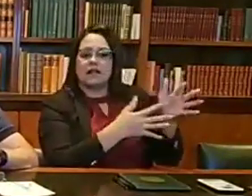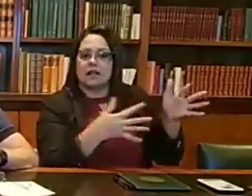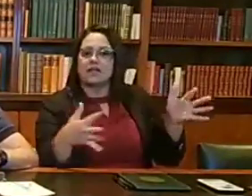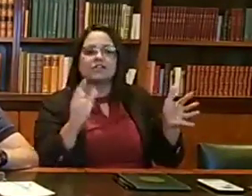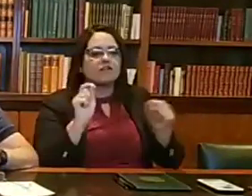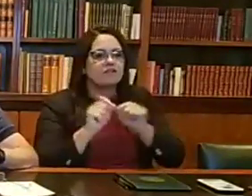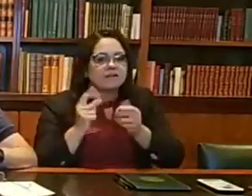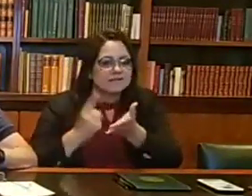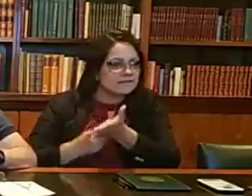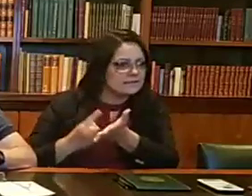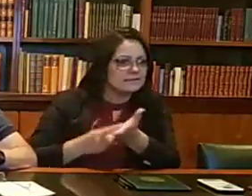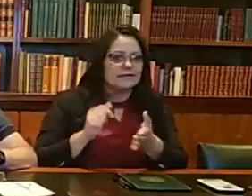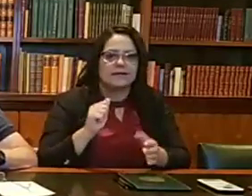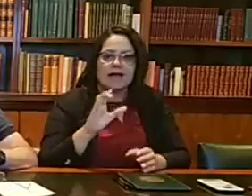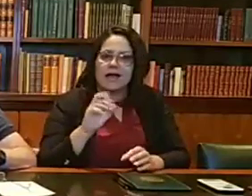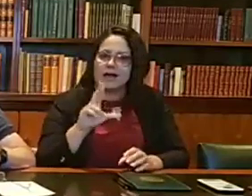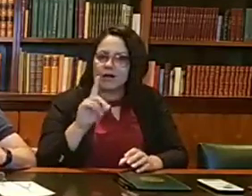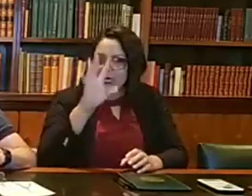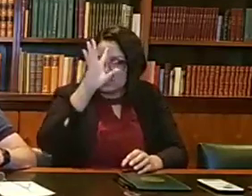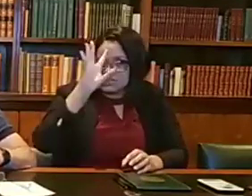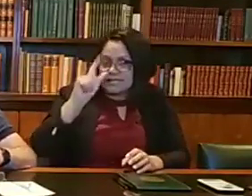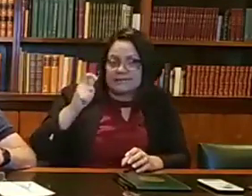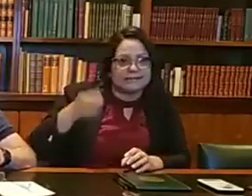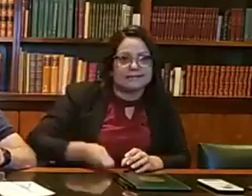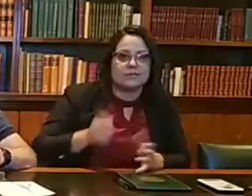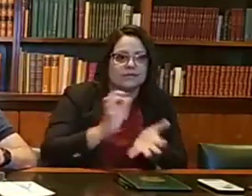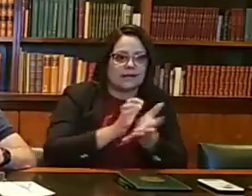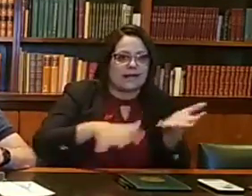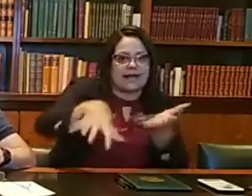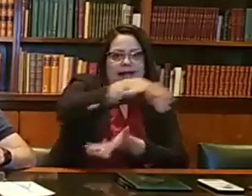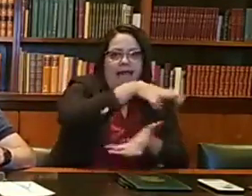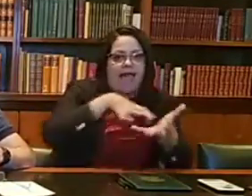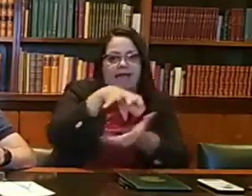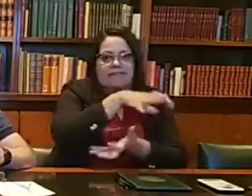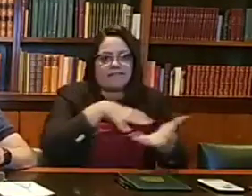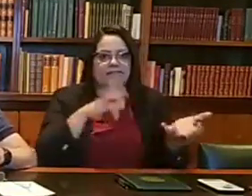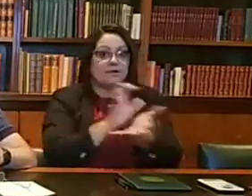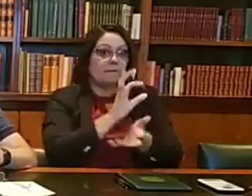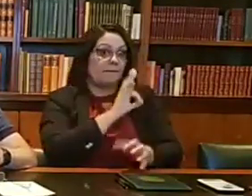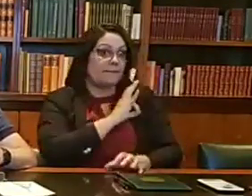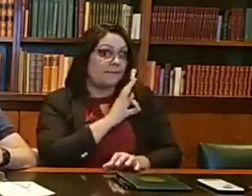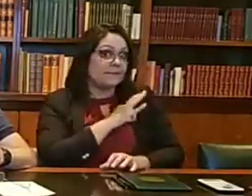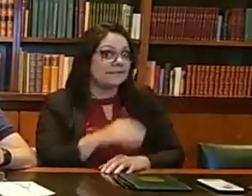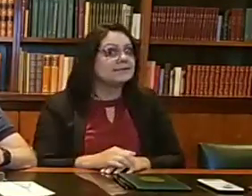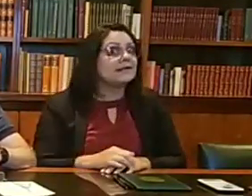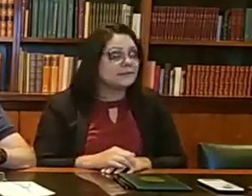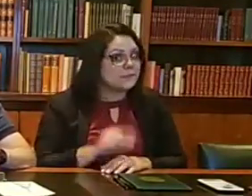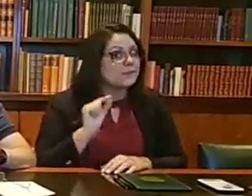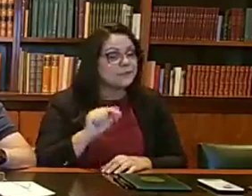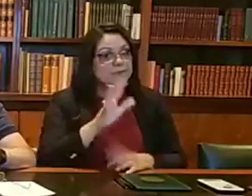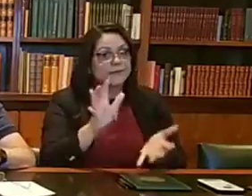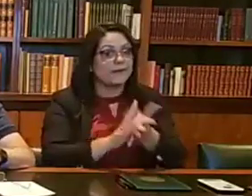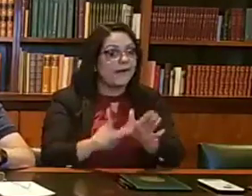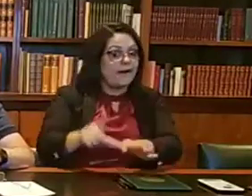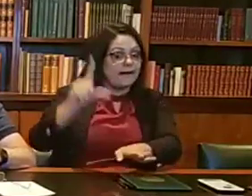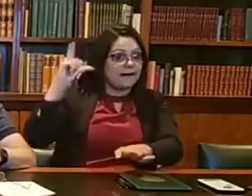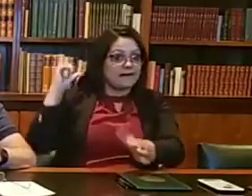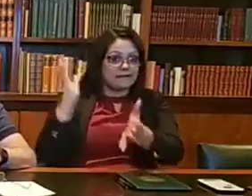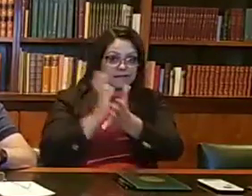e decidiu a questão da greve dos policiais. Olha o que eu falei, greve. A imprensa, nos governos